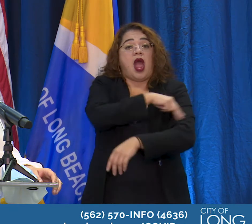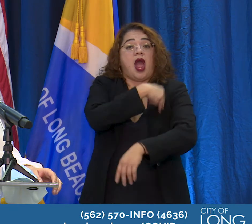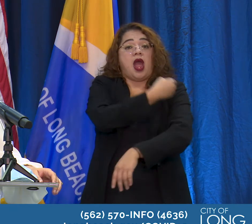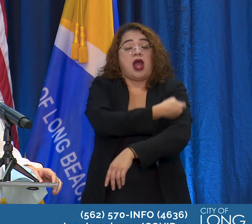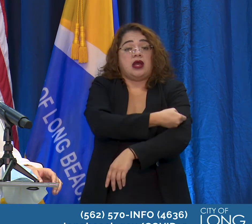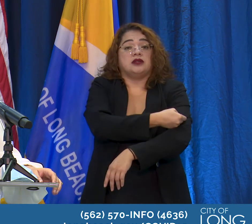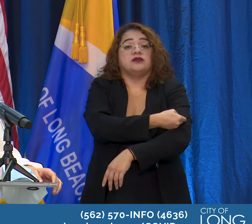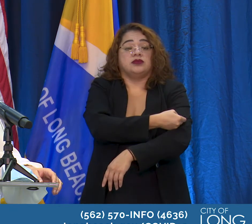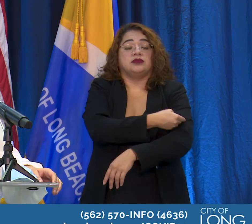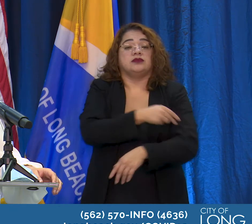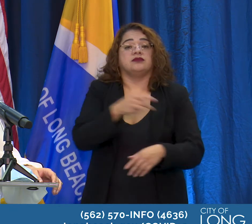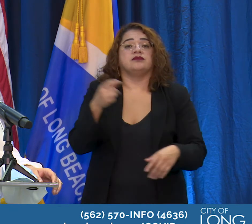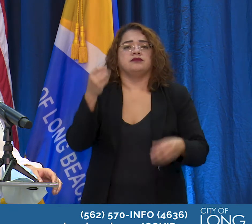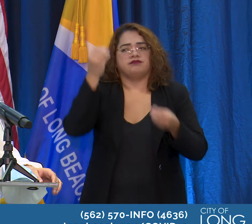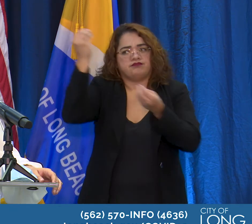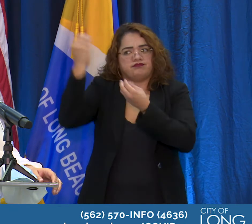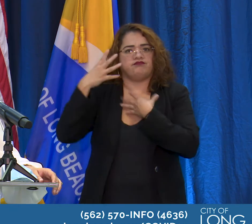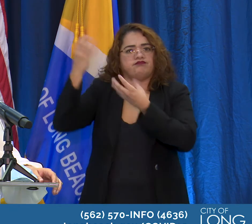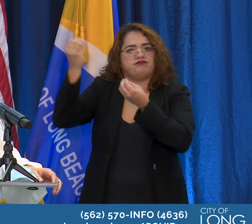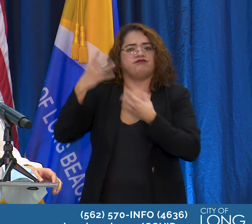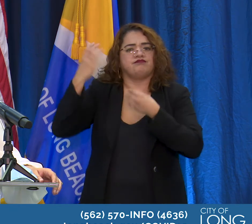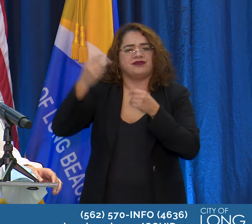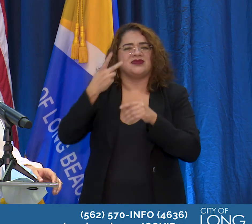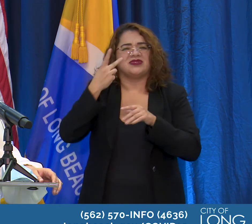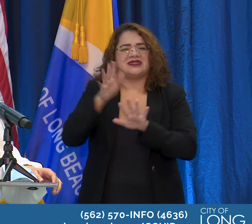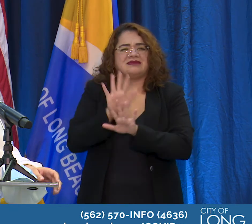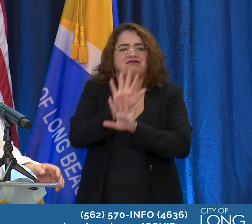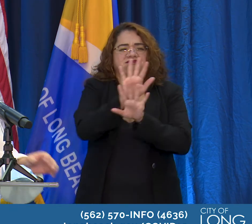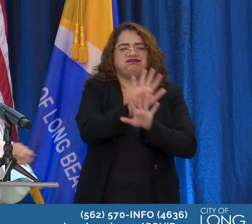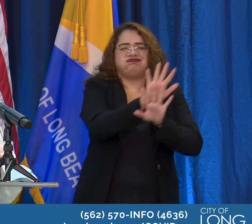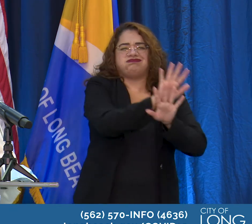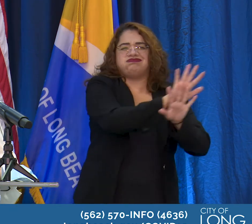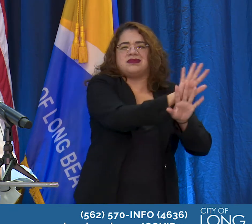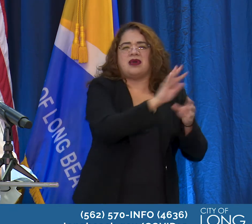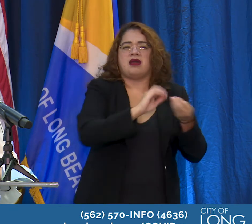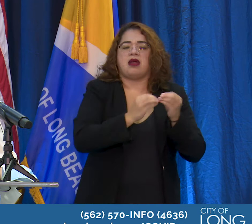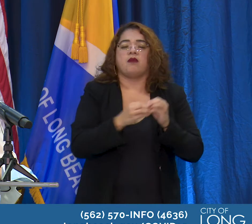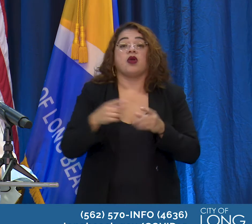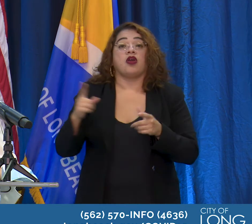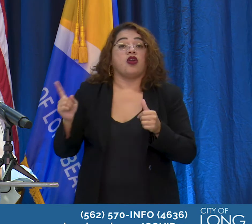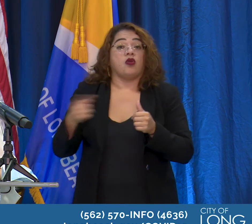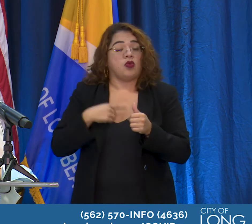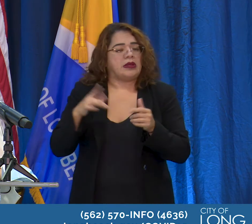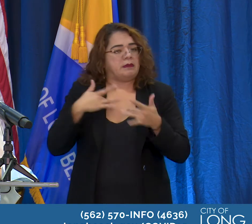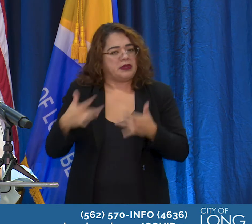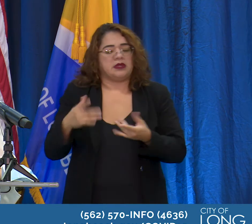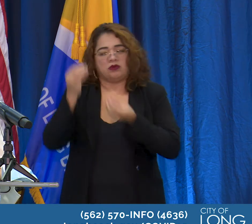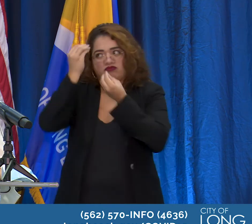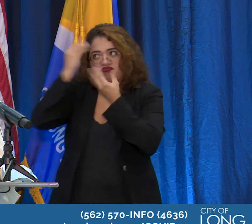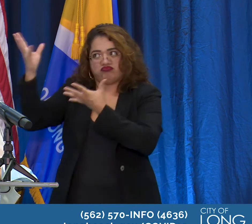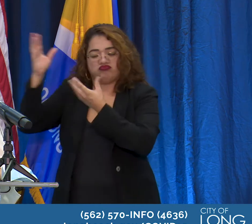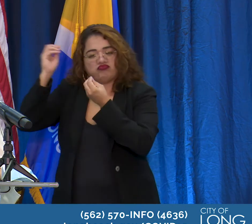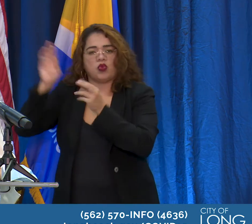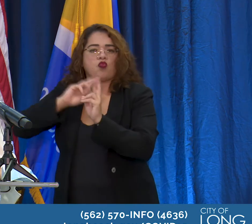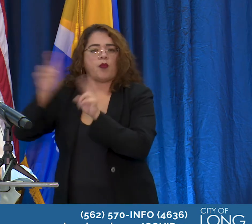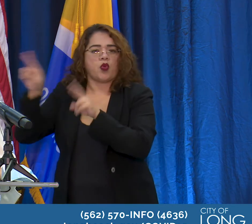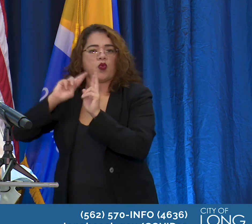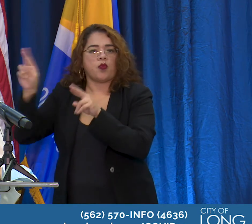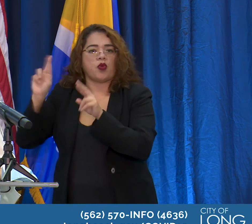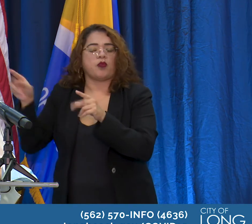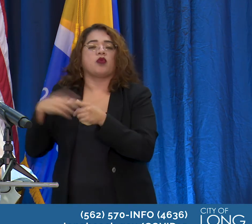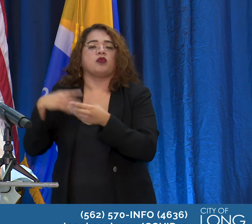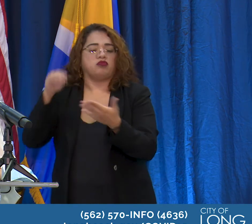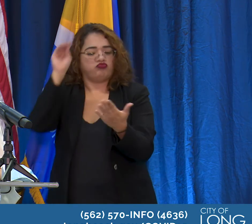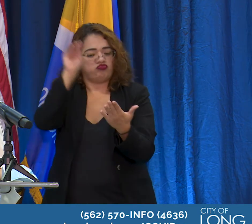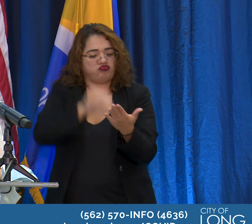informan a diario, pero el cambio de datos es normal a medida que se recibe más información sobre la admisión. He